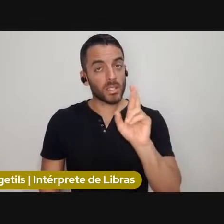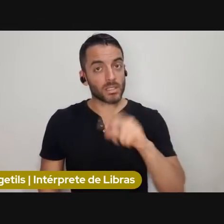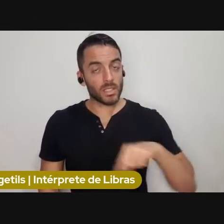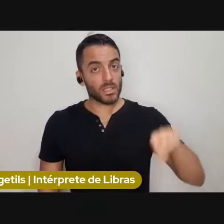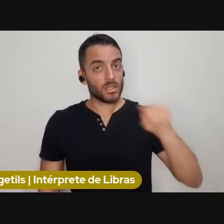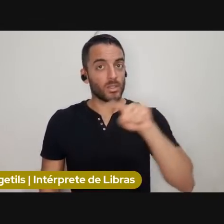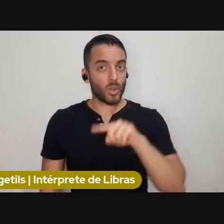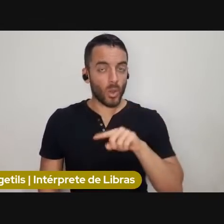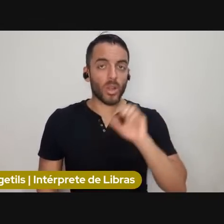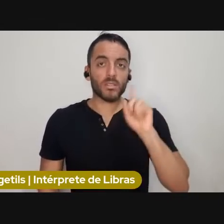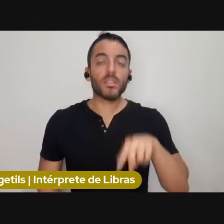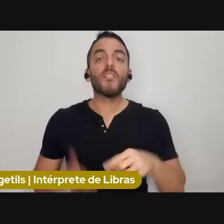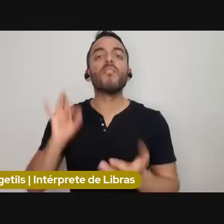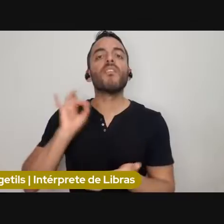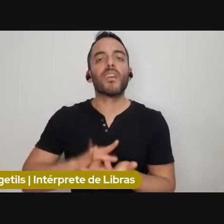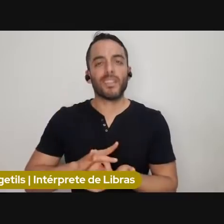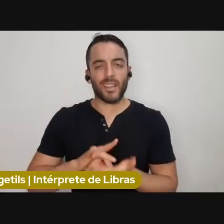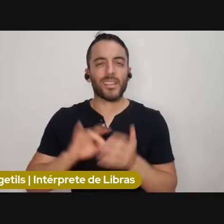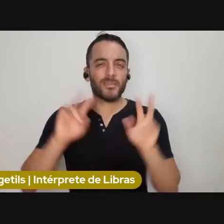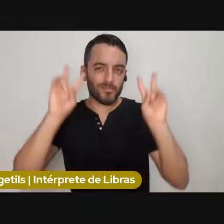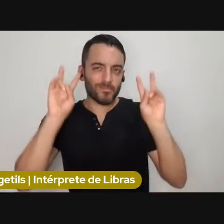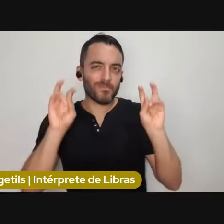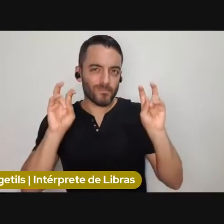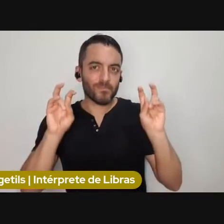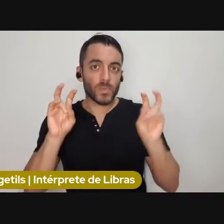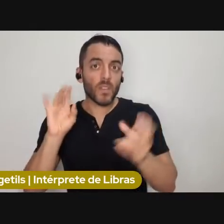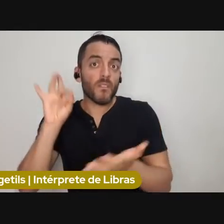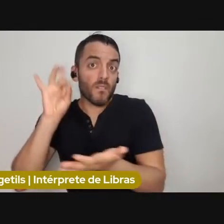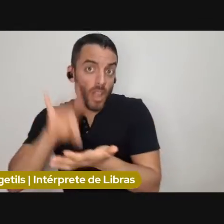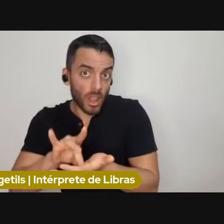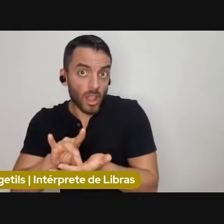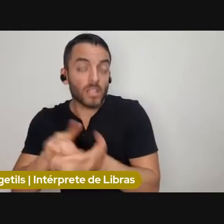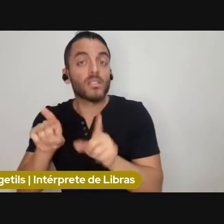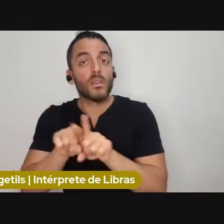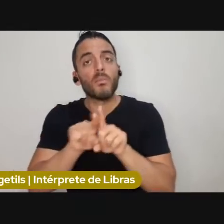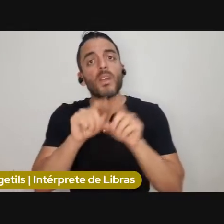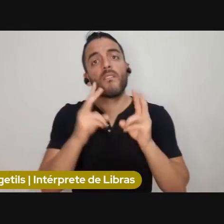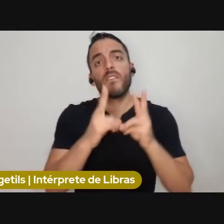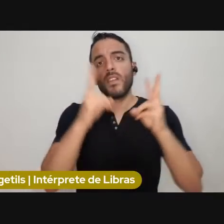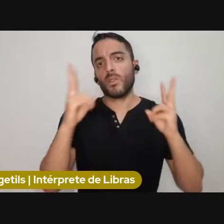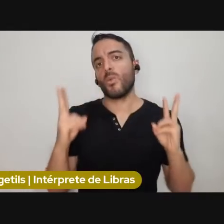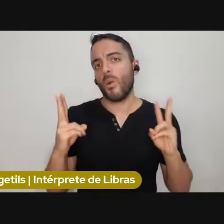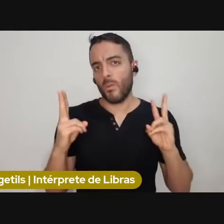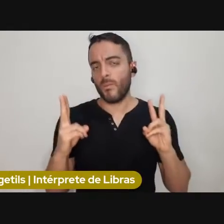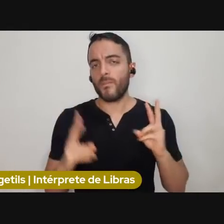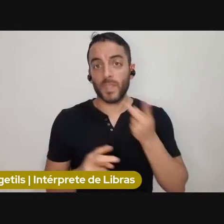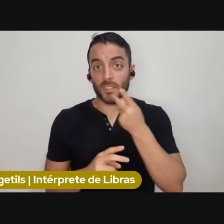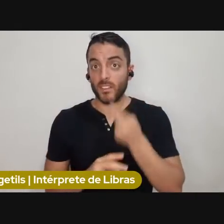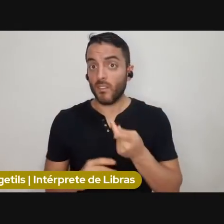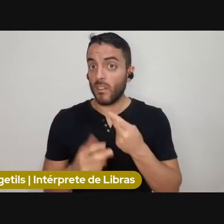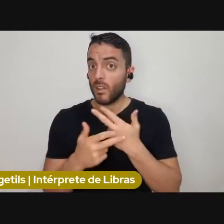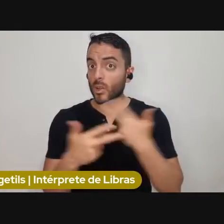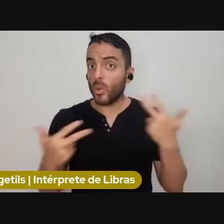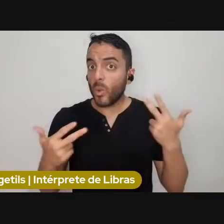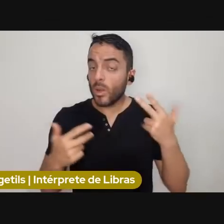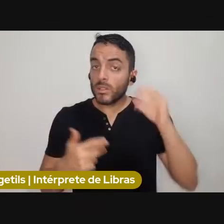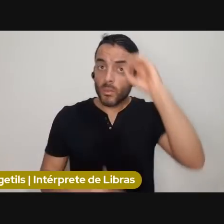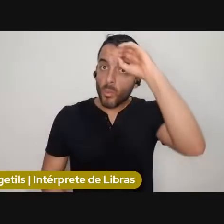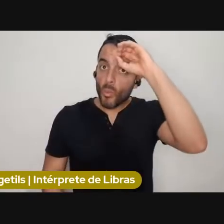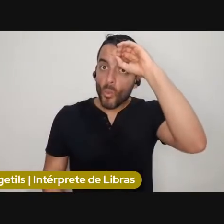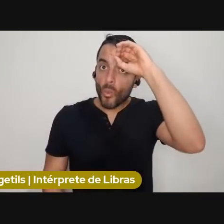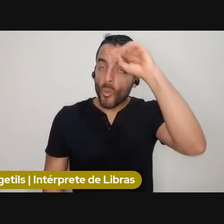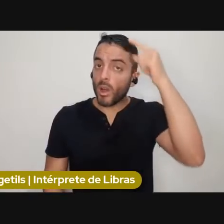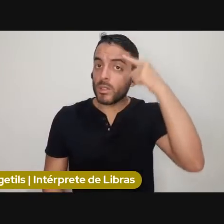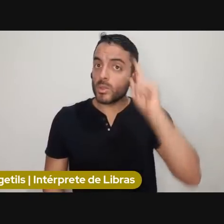da realidade, vamos colocar entre aspas, real, e da realidade virtual. Nós estamos falando de coisas que nós não sabemos. Nós